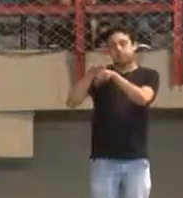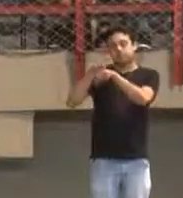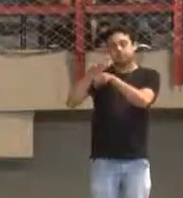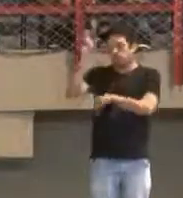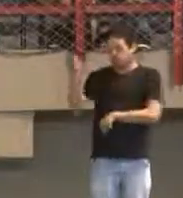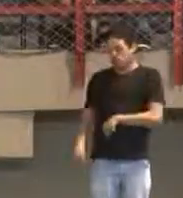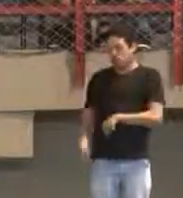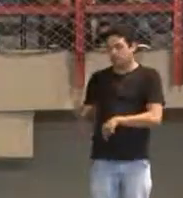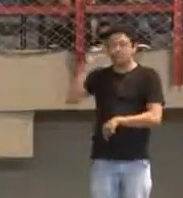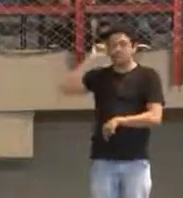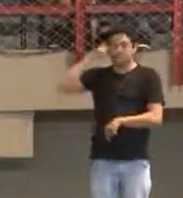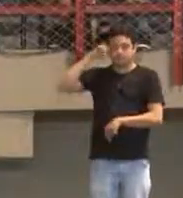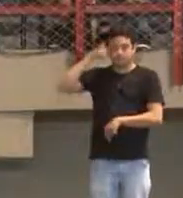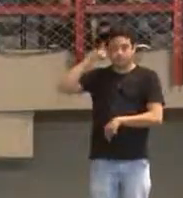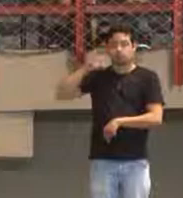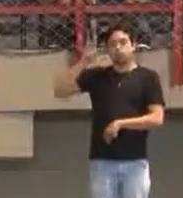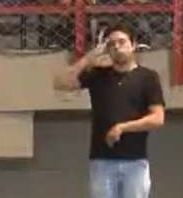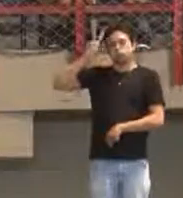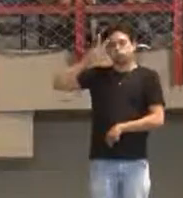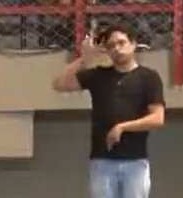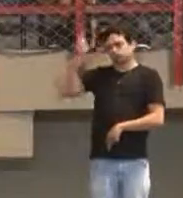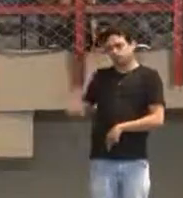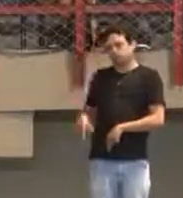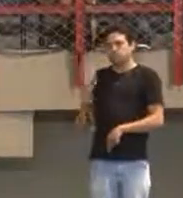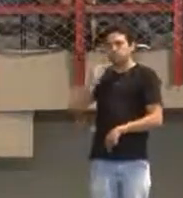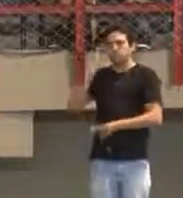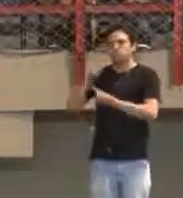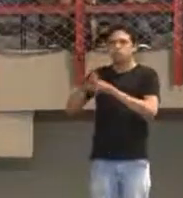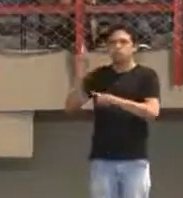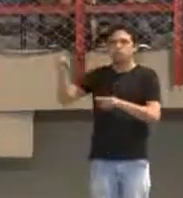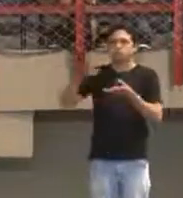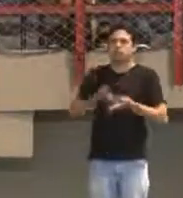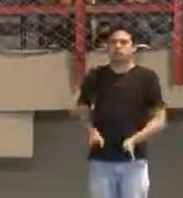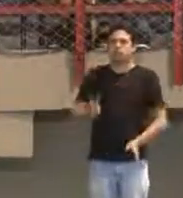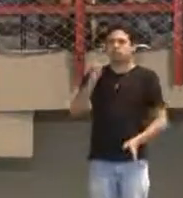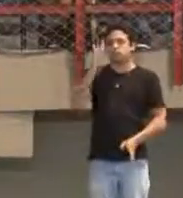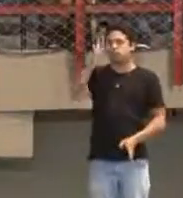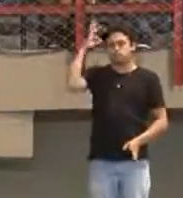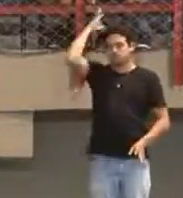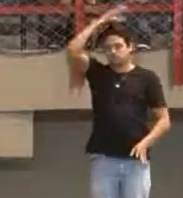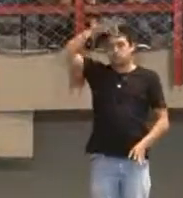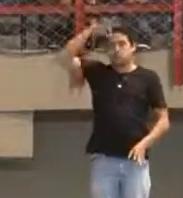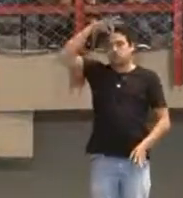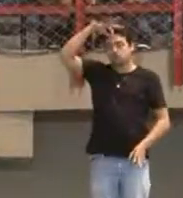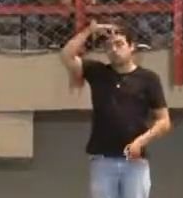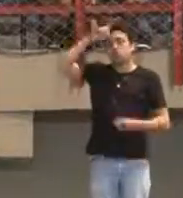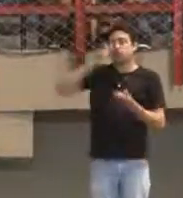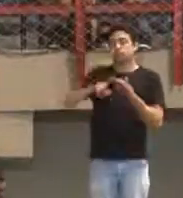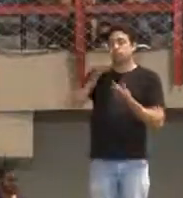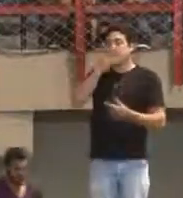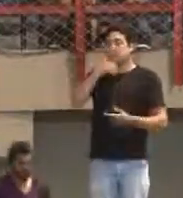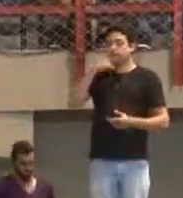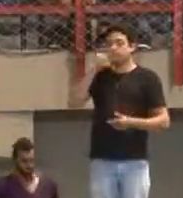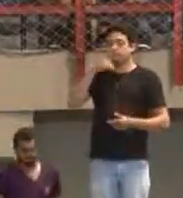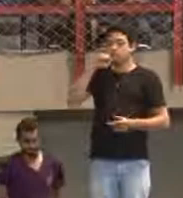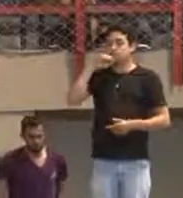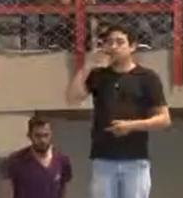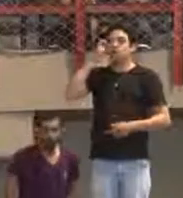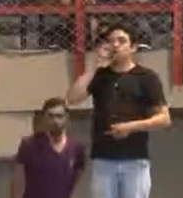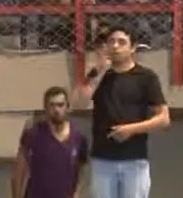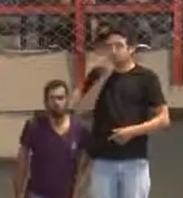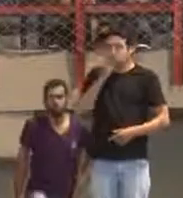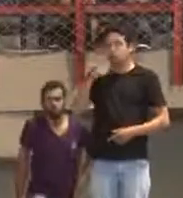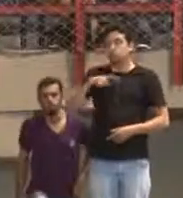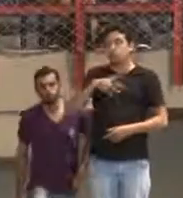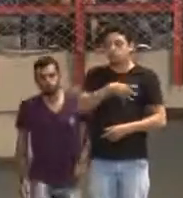negro, a história dele é muito interessante, acho que ele é do Espírito Santo. Os pais dele são pais adotivos,